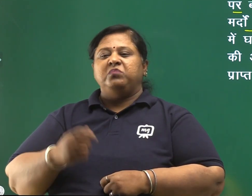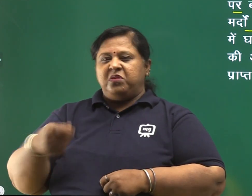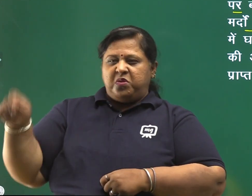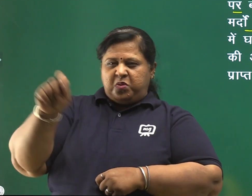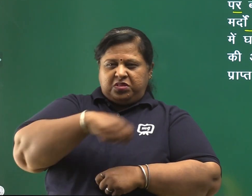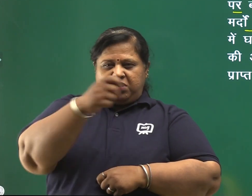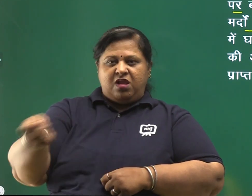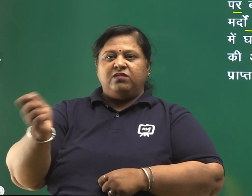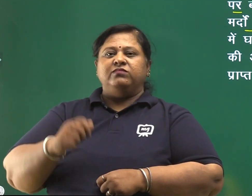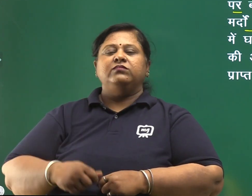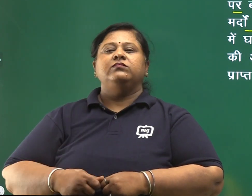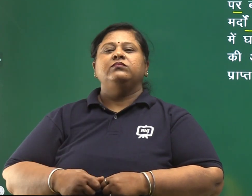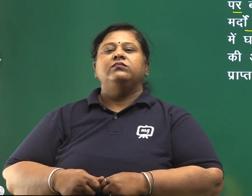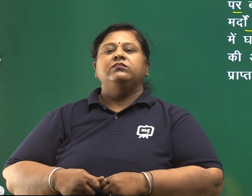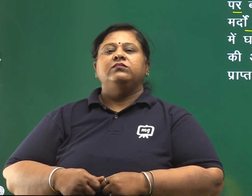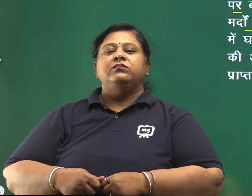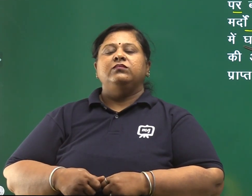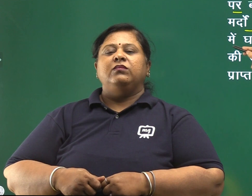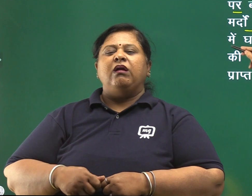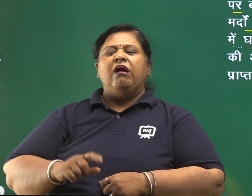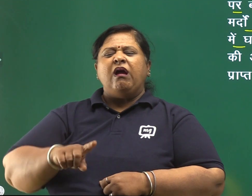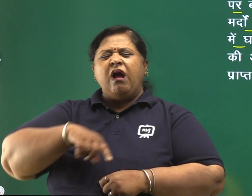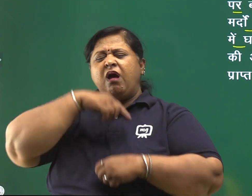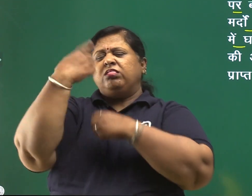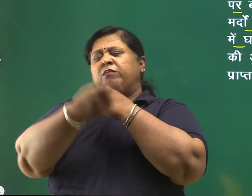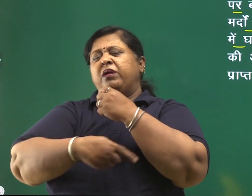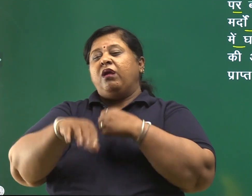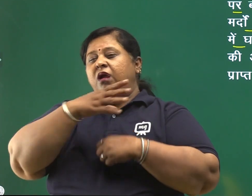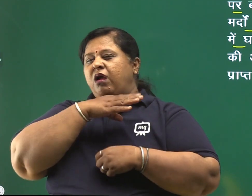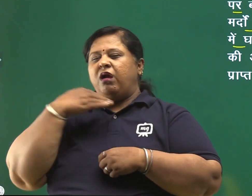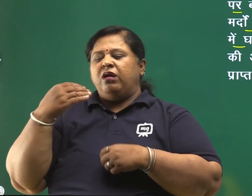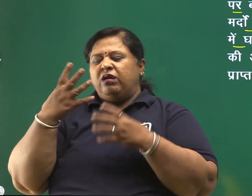युद्ध कर अंत में घायल होकर